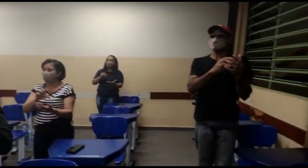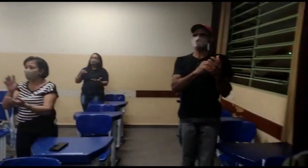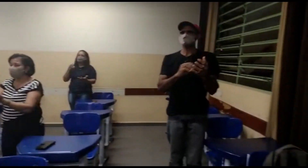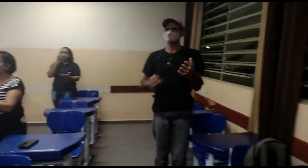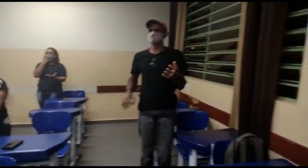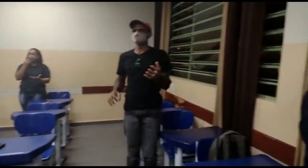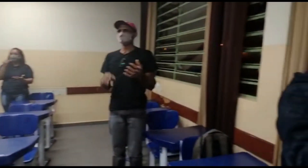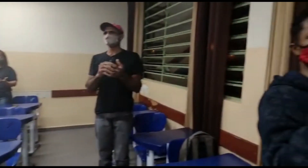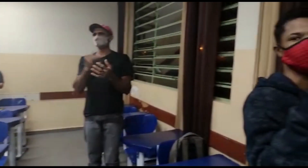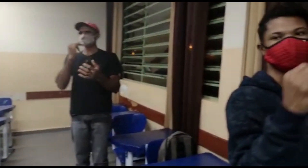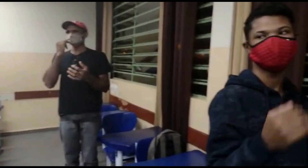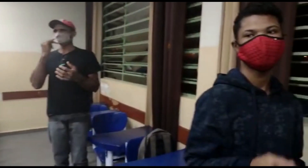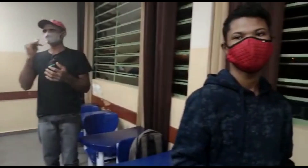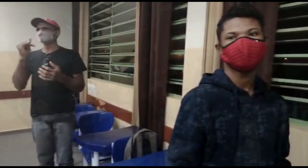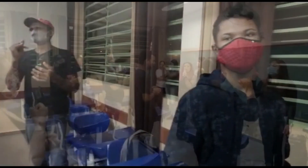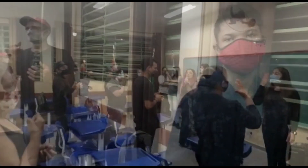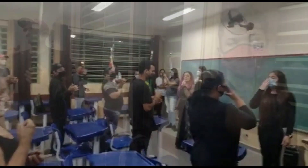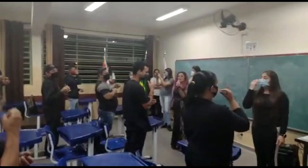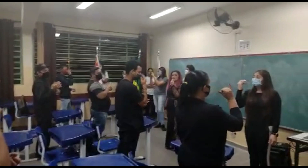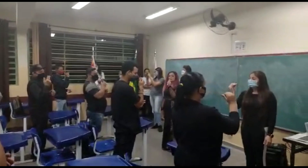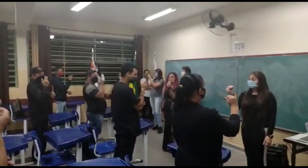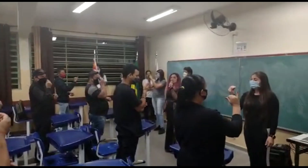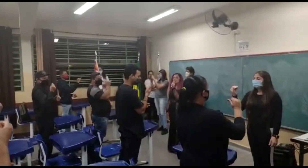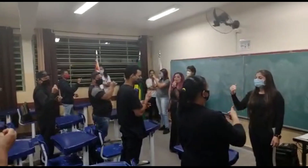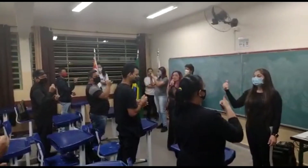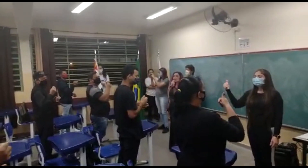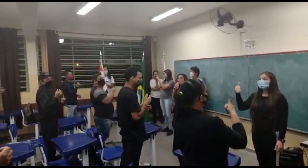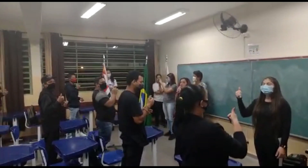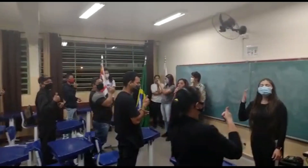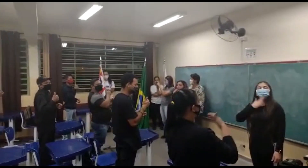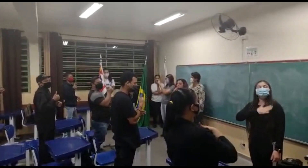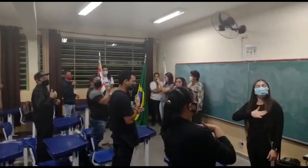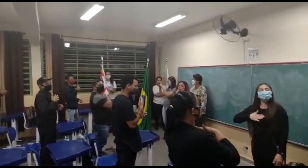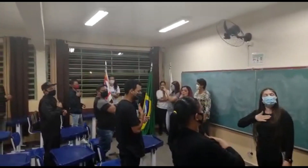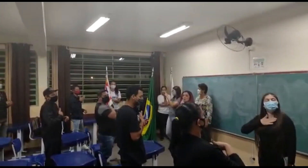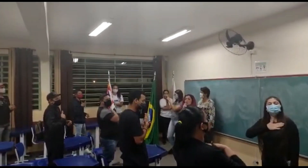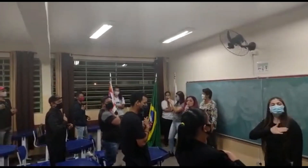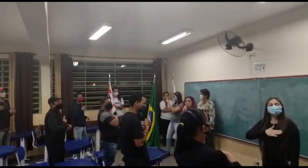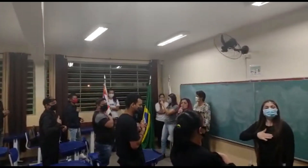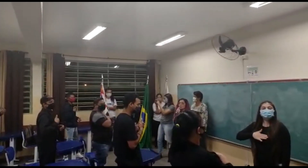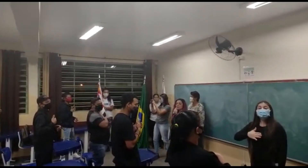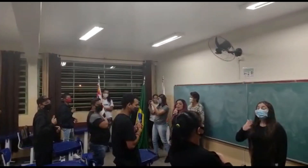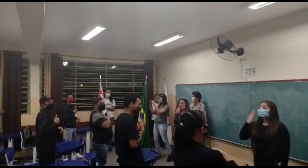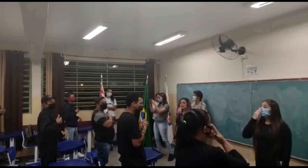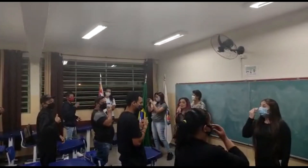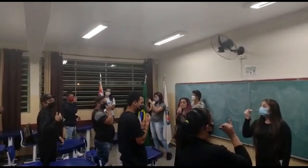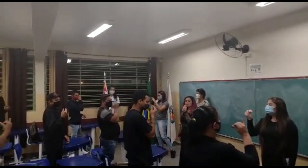de Tatuí Tatuí no 11 de agosto,